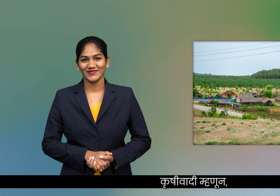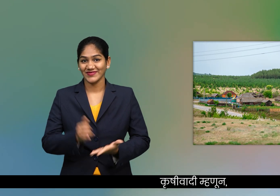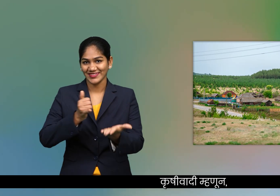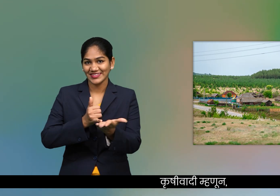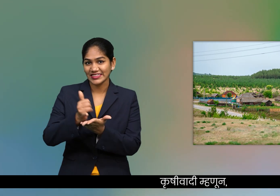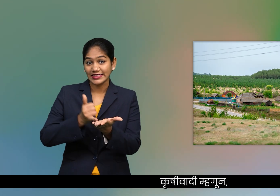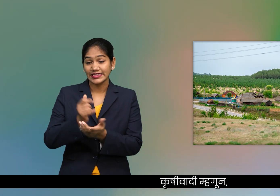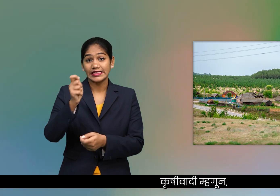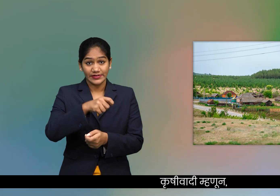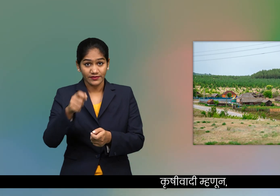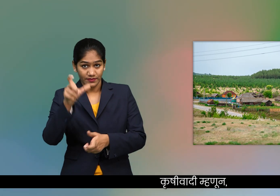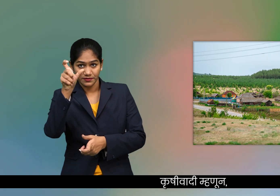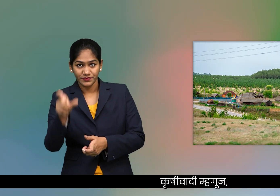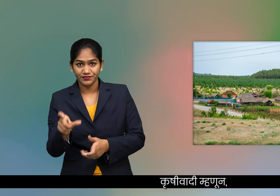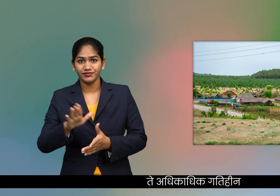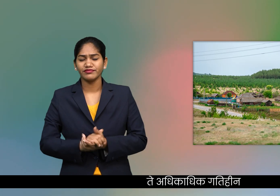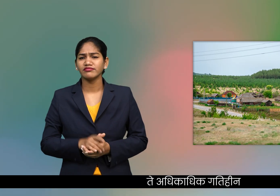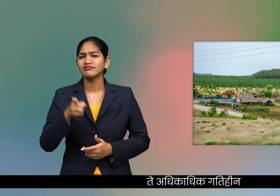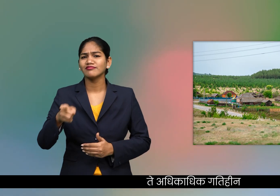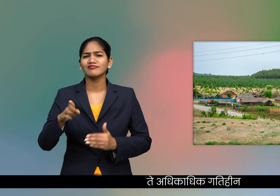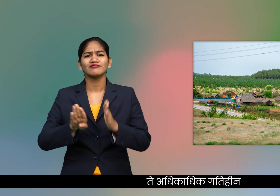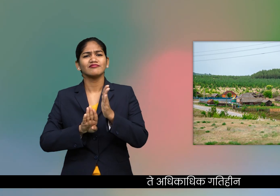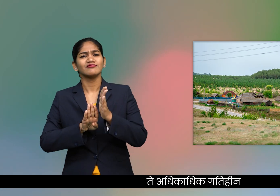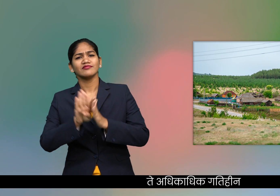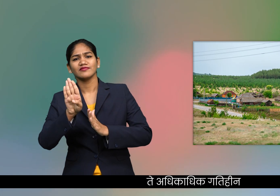कृषीवादी म्हणून ते अधिकाधिक गतिहीन